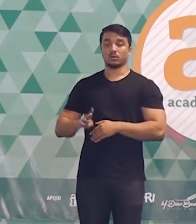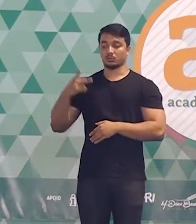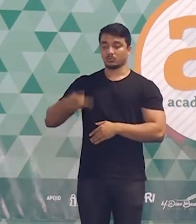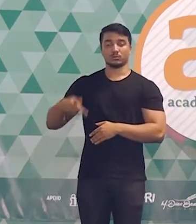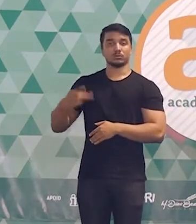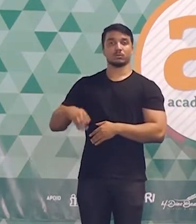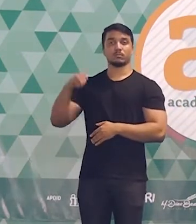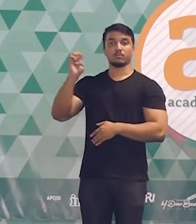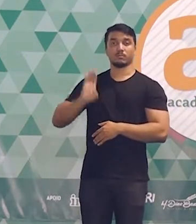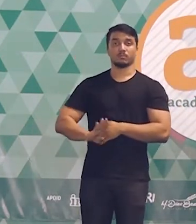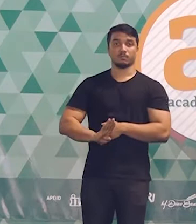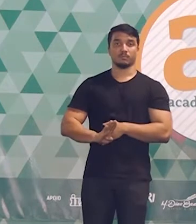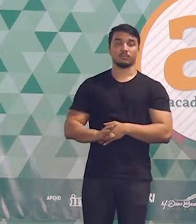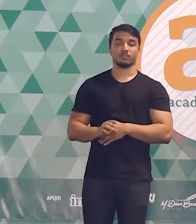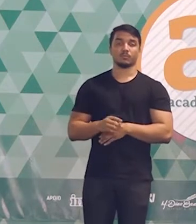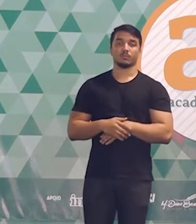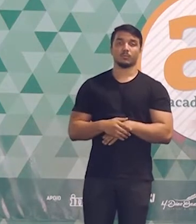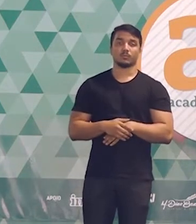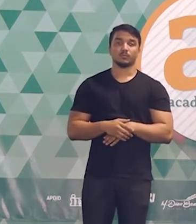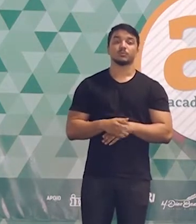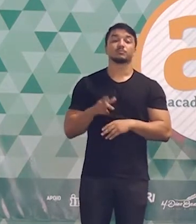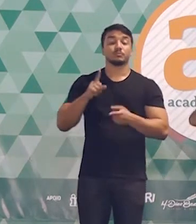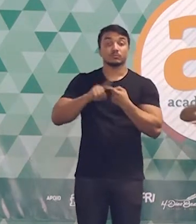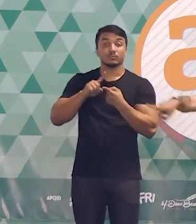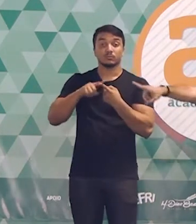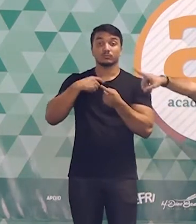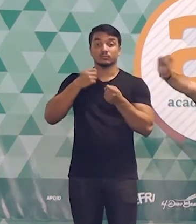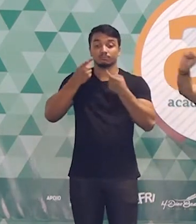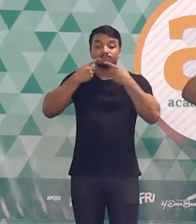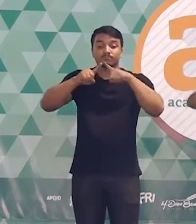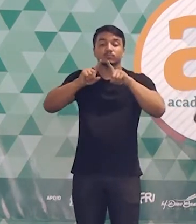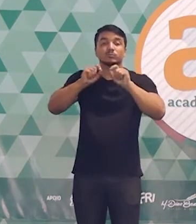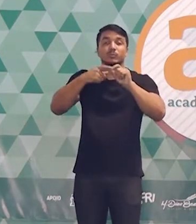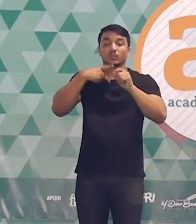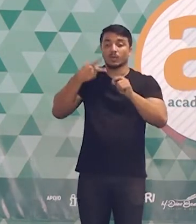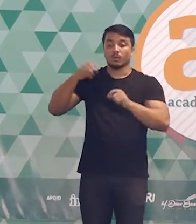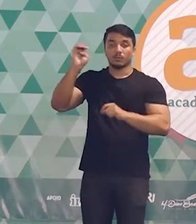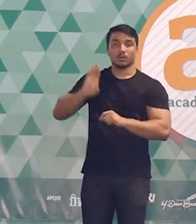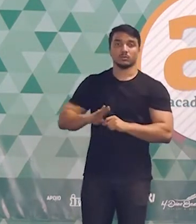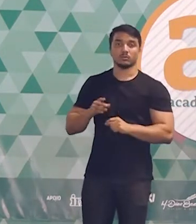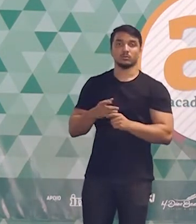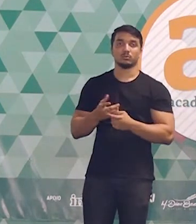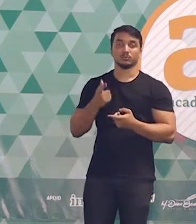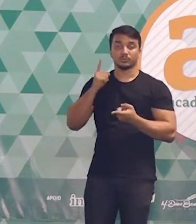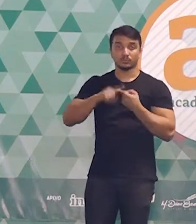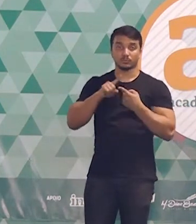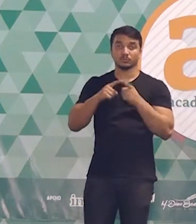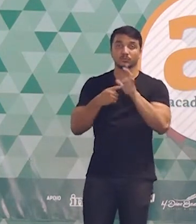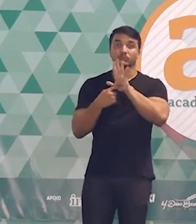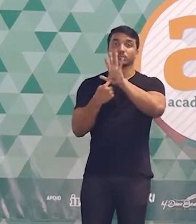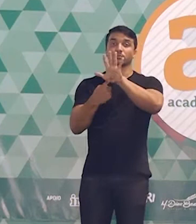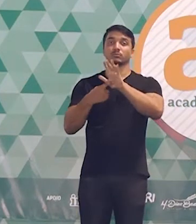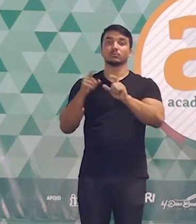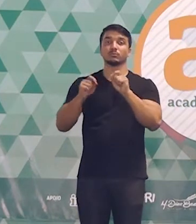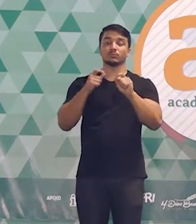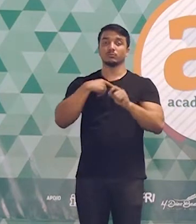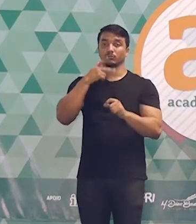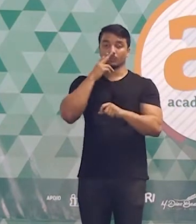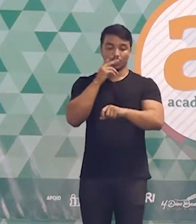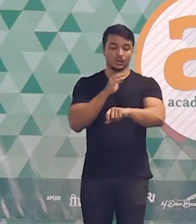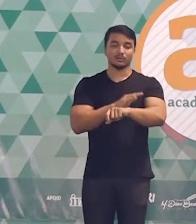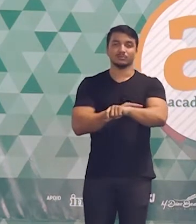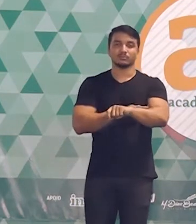genuinamente brasileira e que falasse a história do Brasil. E que mostrasse as